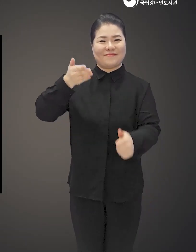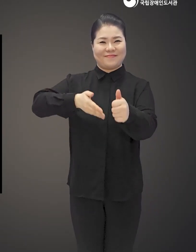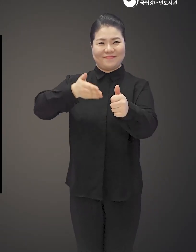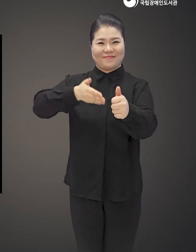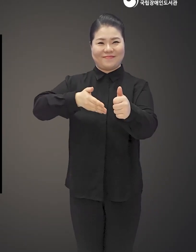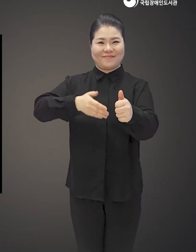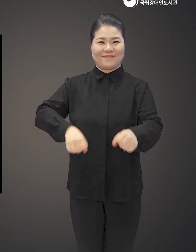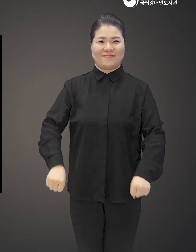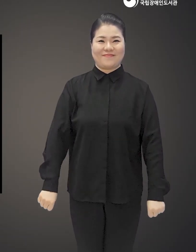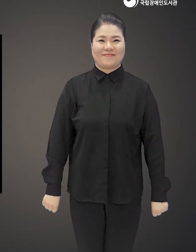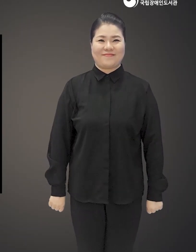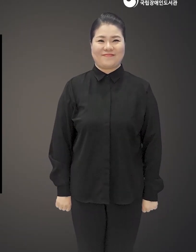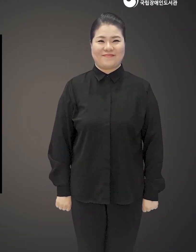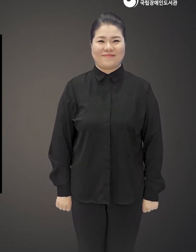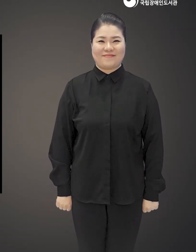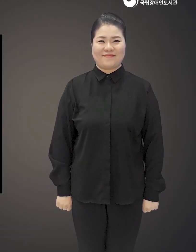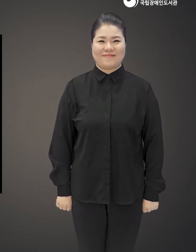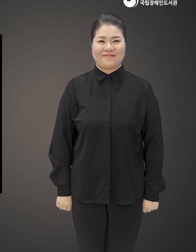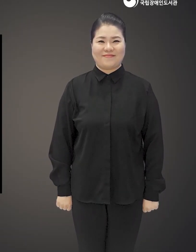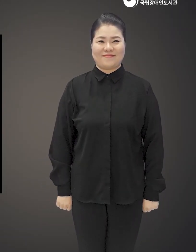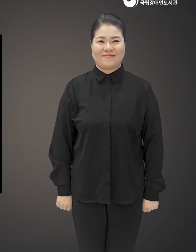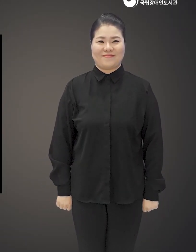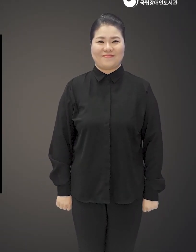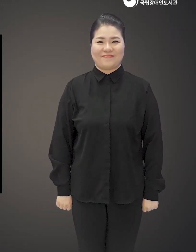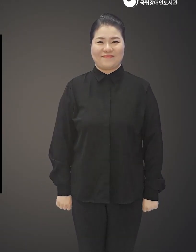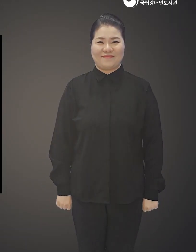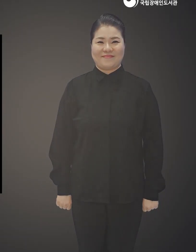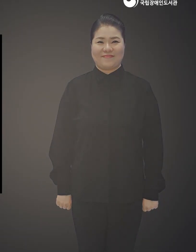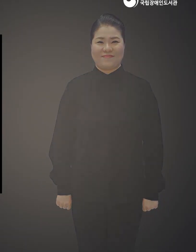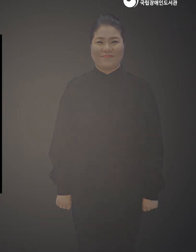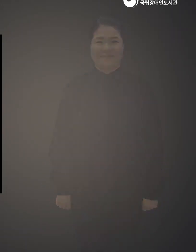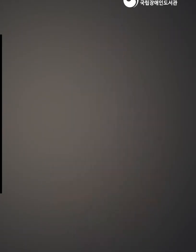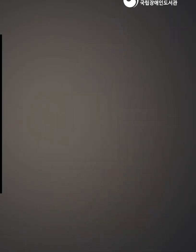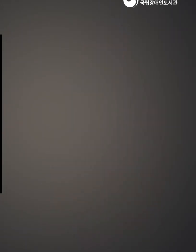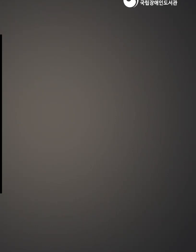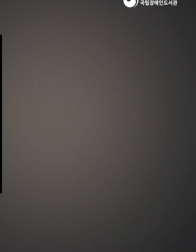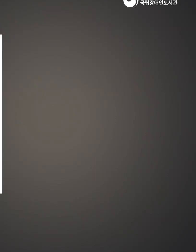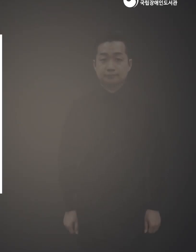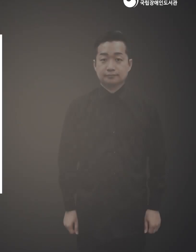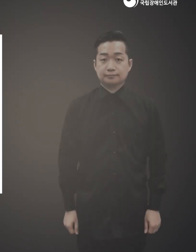조희정 글, 김지하 그림, 출판사 다림.